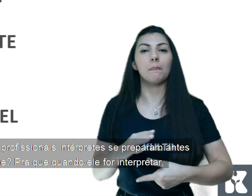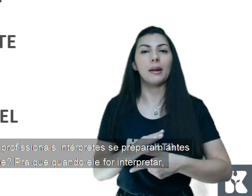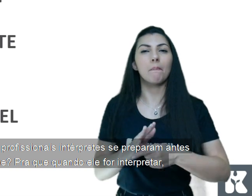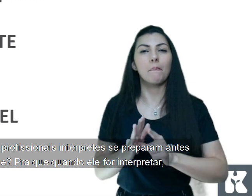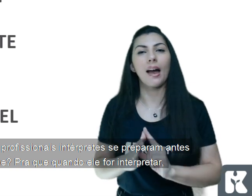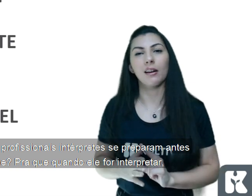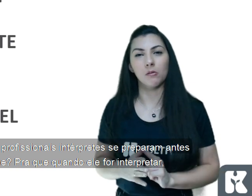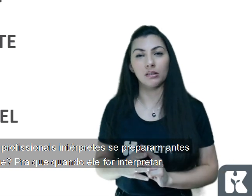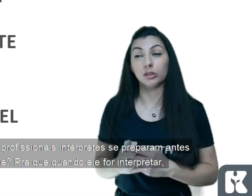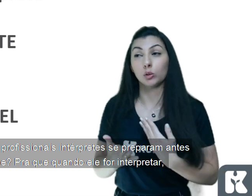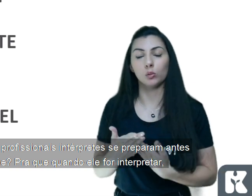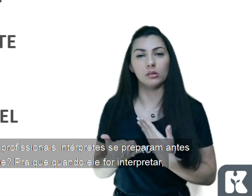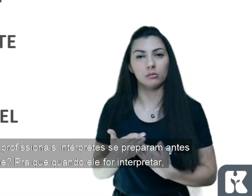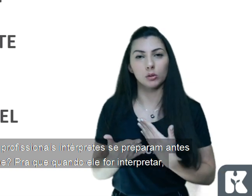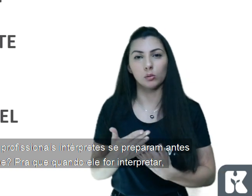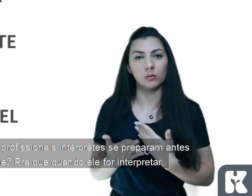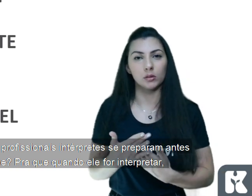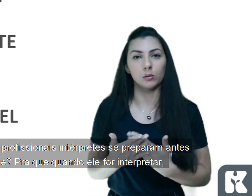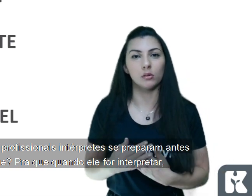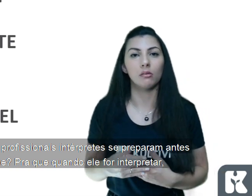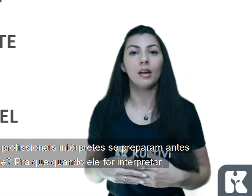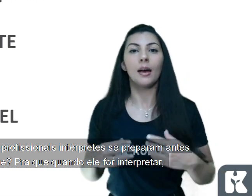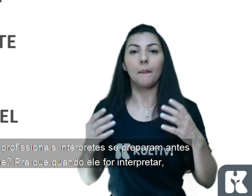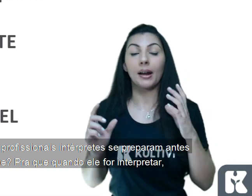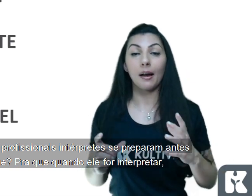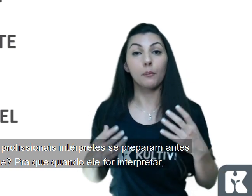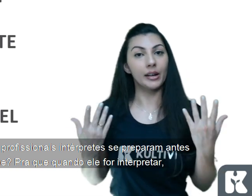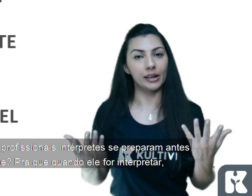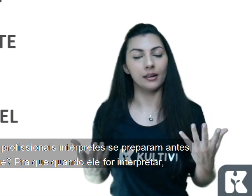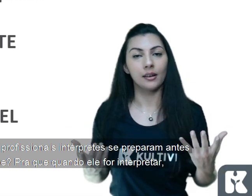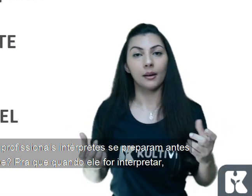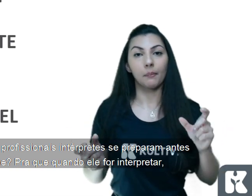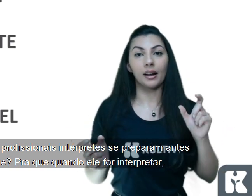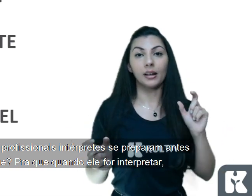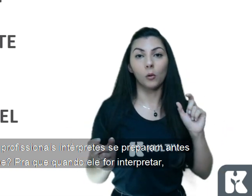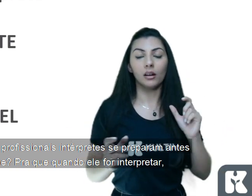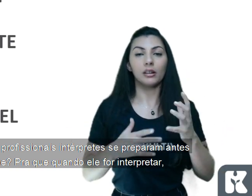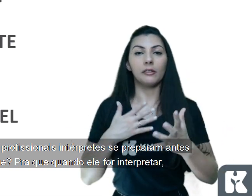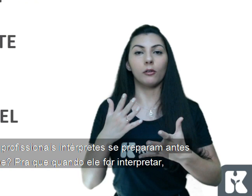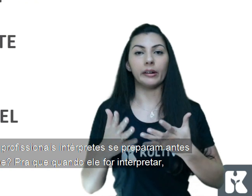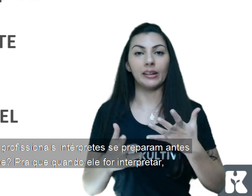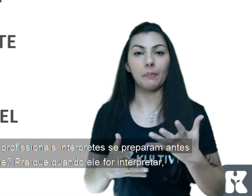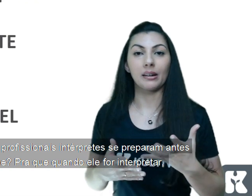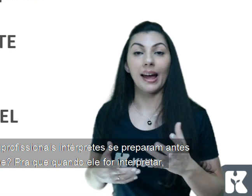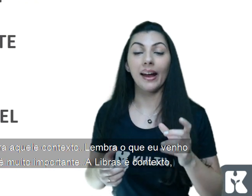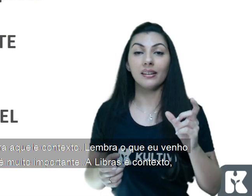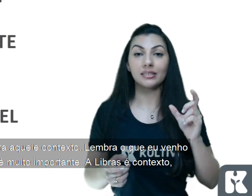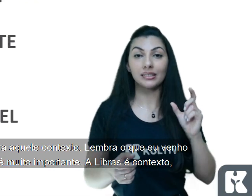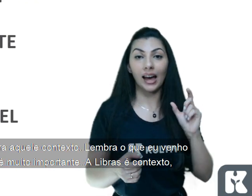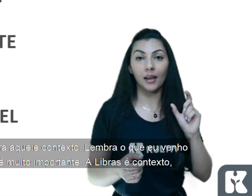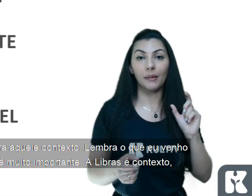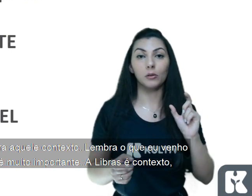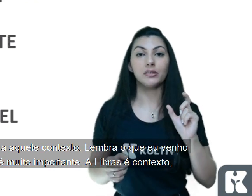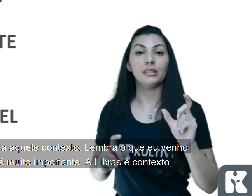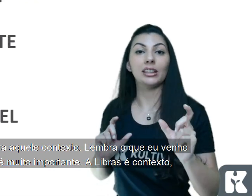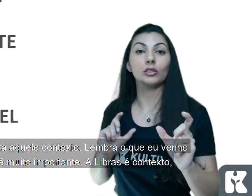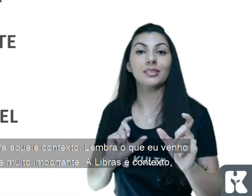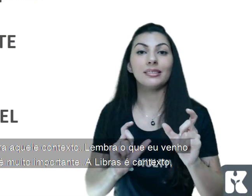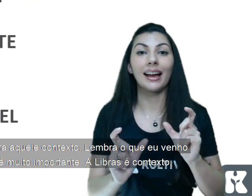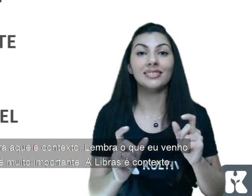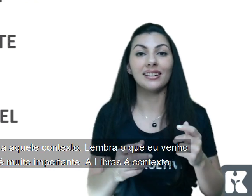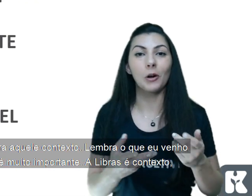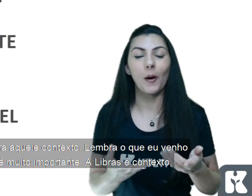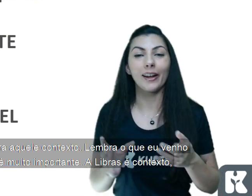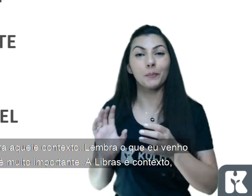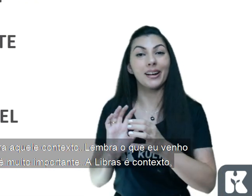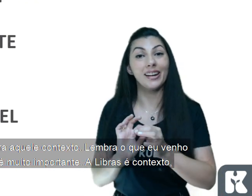intérpretes se preparam antes, estudam. Por quê? Para que quando ele for interpretar, ele saiba utilizar os